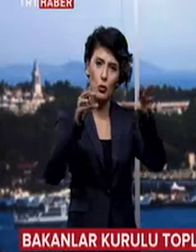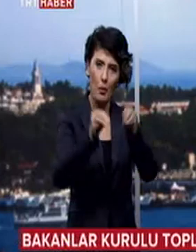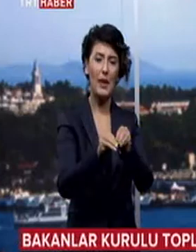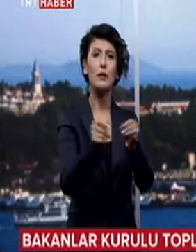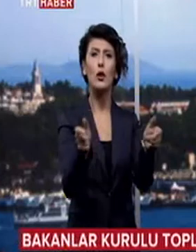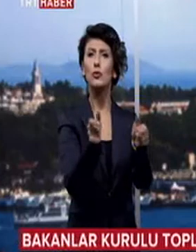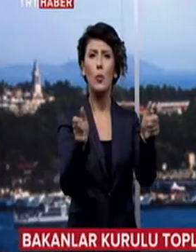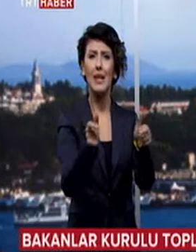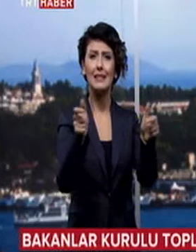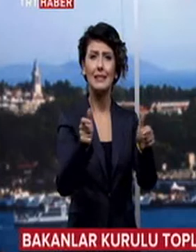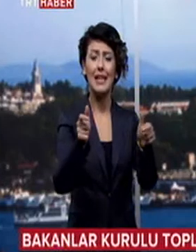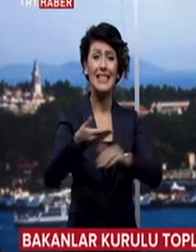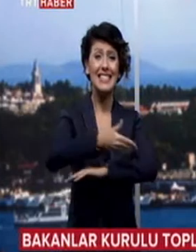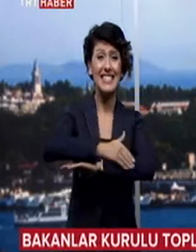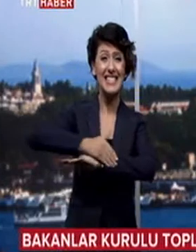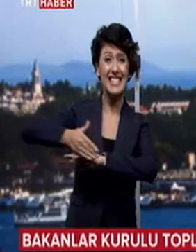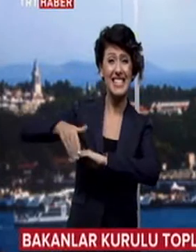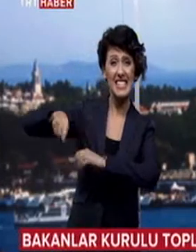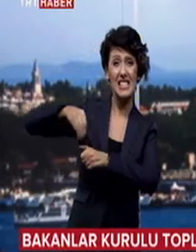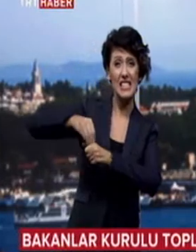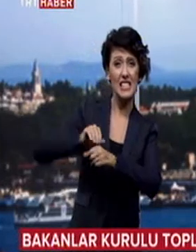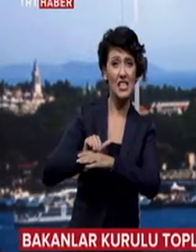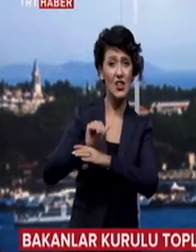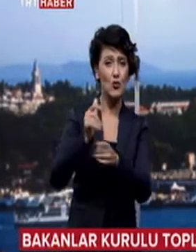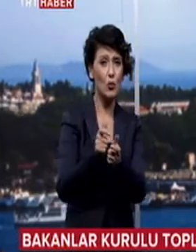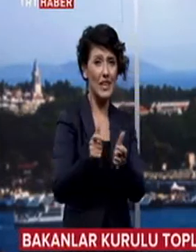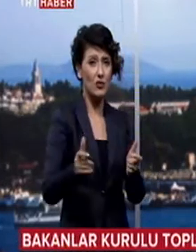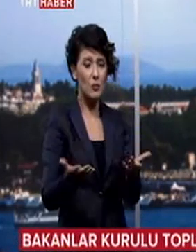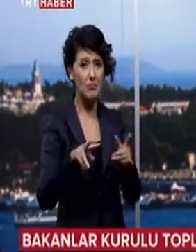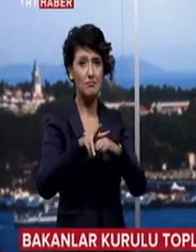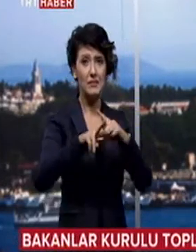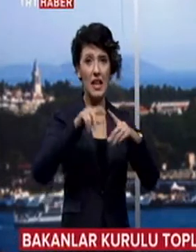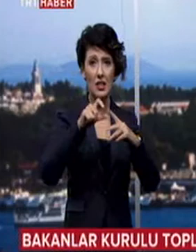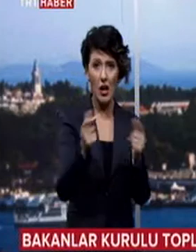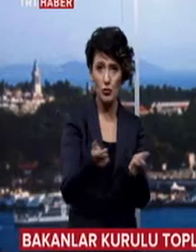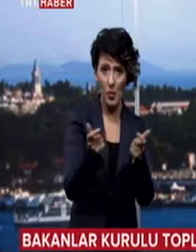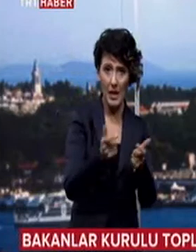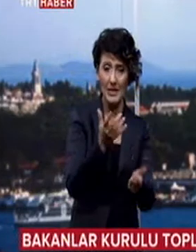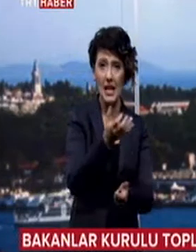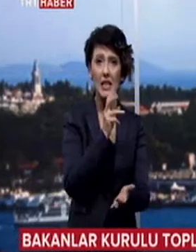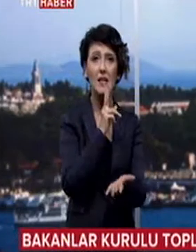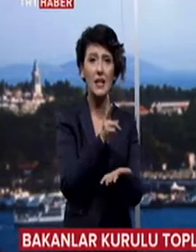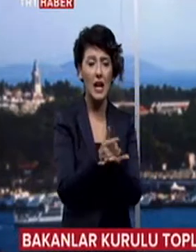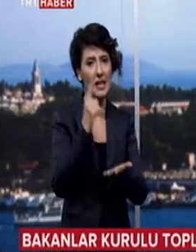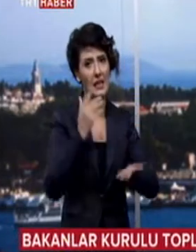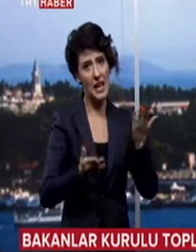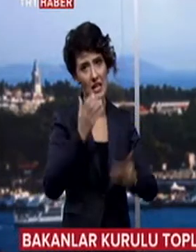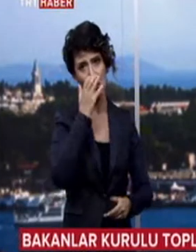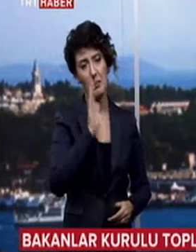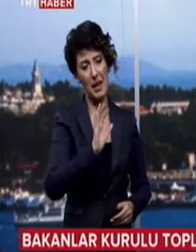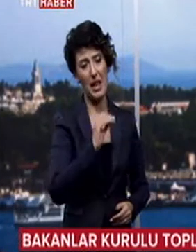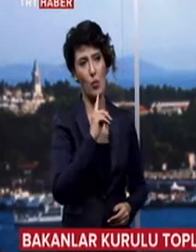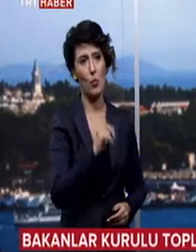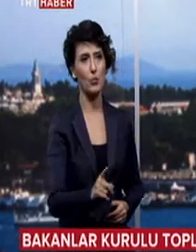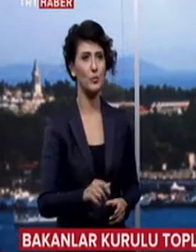toplandı. Toplantıda sınırda yaşanan gelişmelerle yaş toplantısında alınan kararların